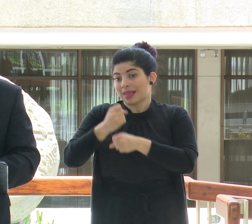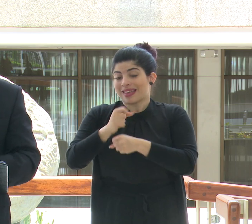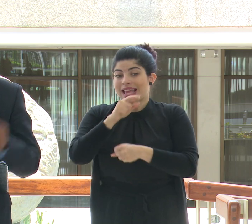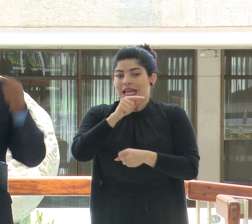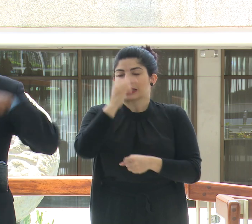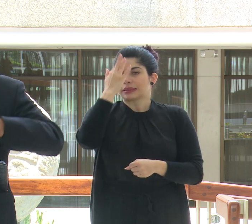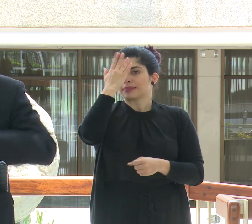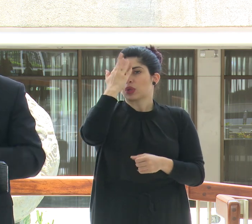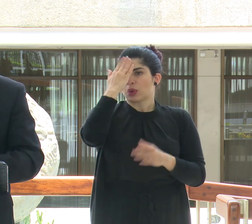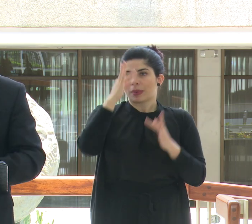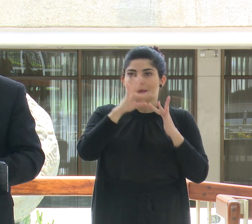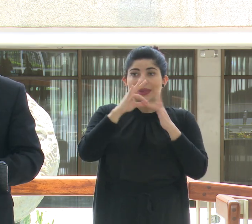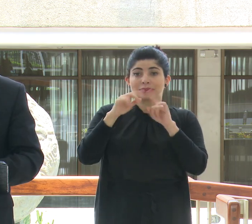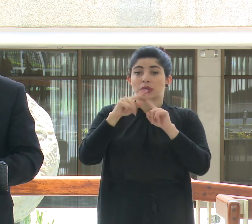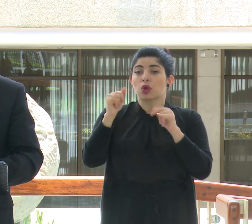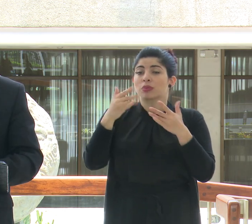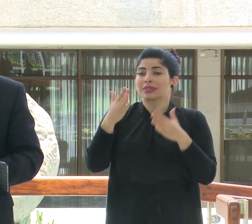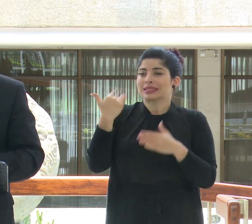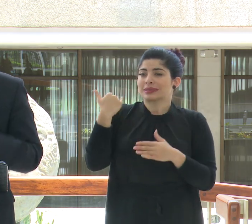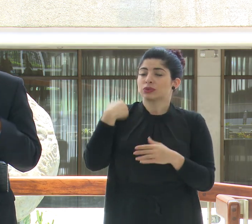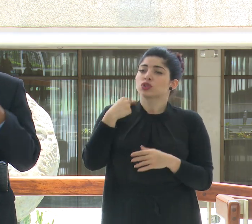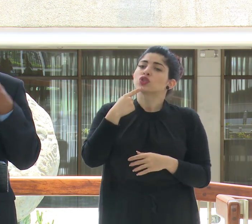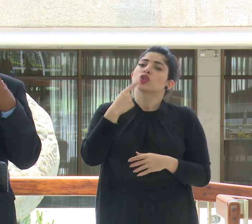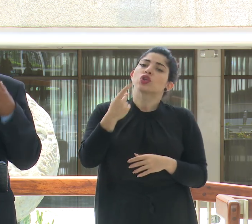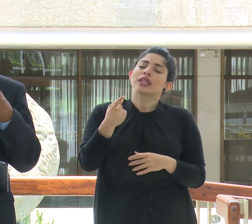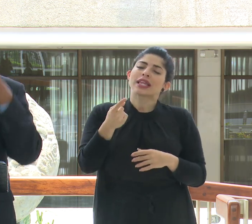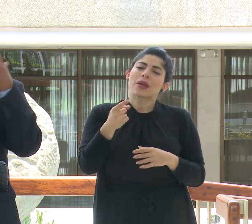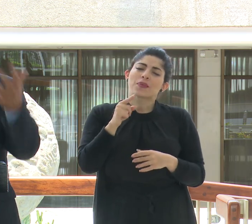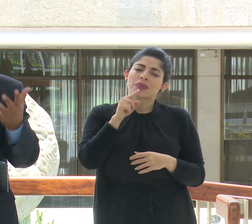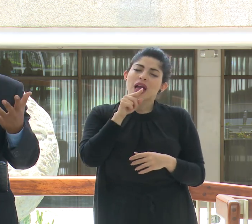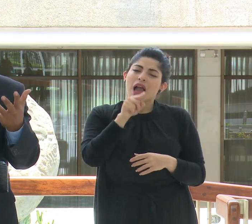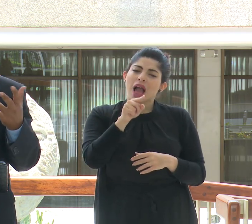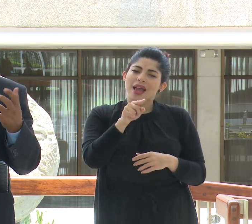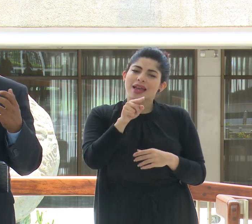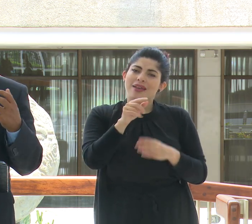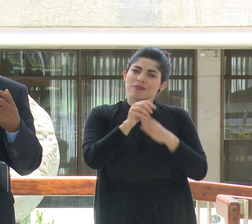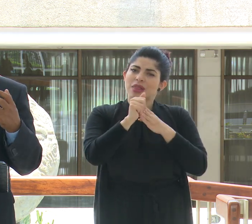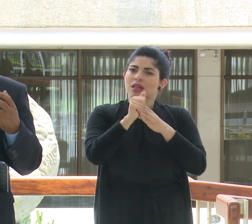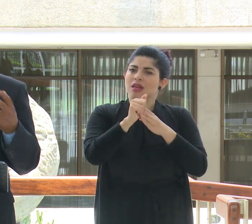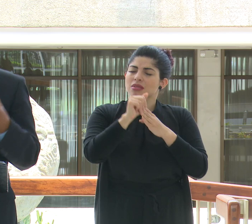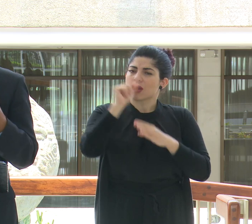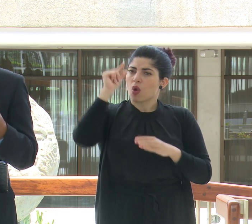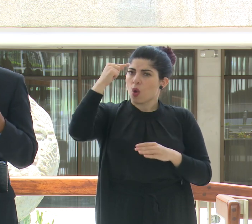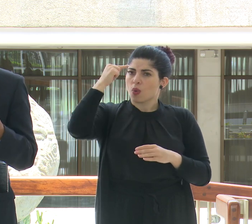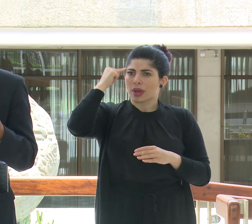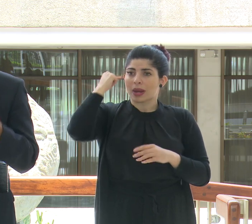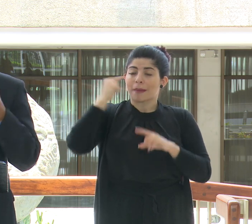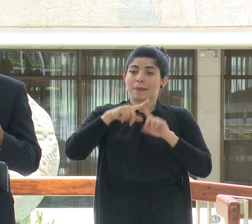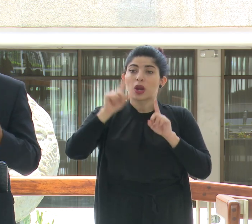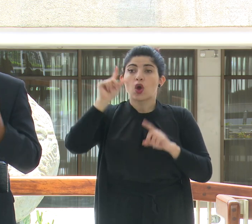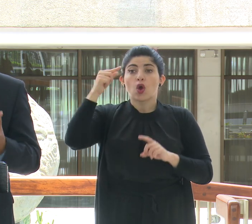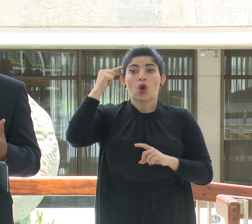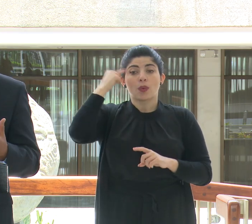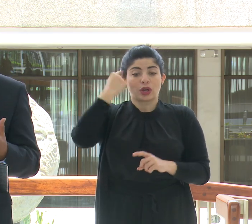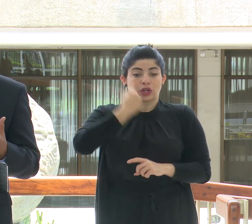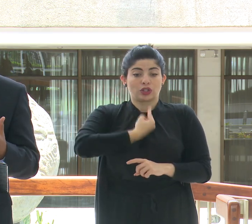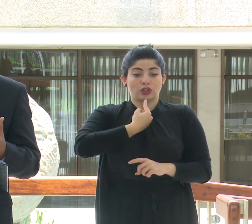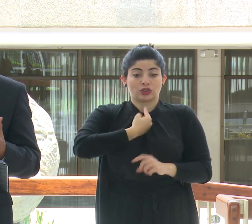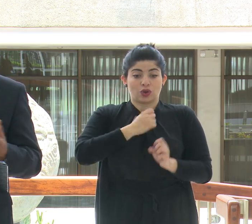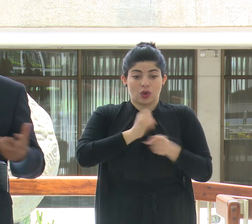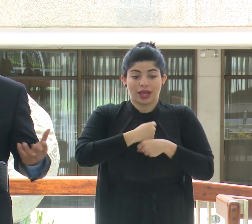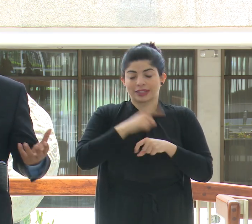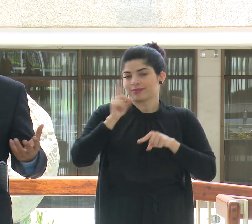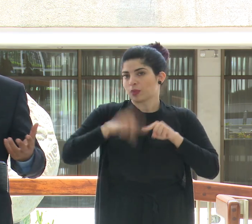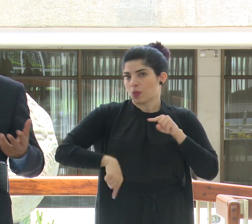preocupación central. Pero como lo dije hace unos minutos, ahí está el liderazgo del gobierno. Pero el gobierno solo no puede hacer esa